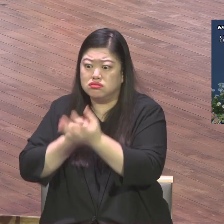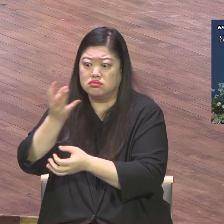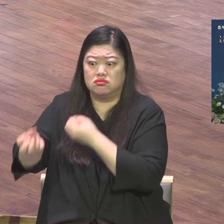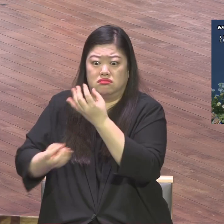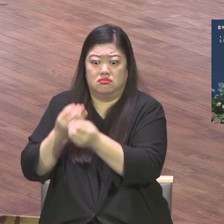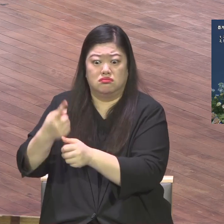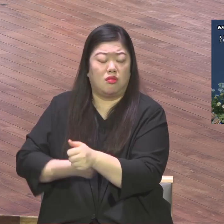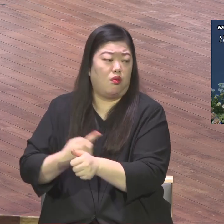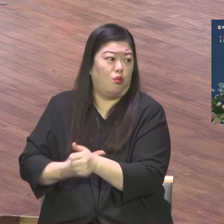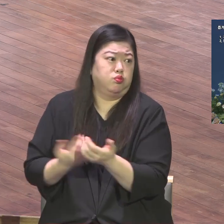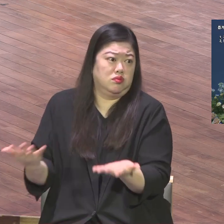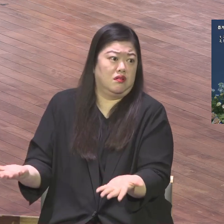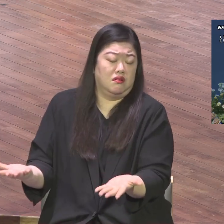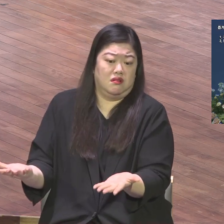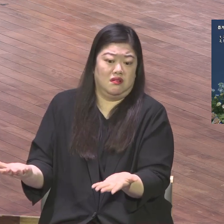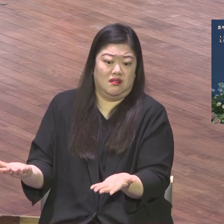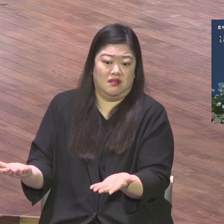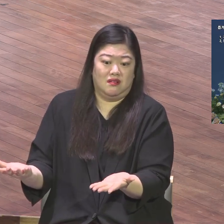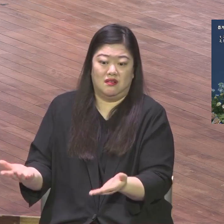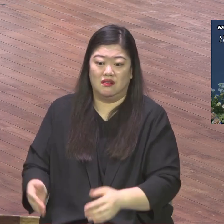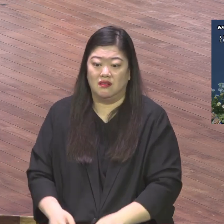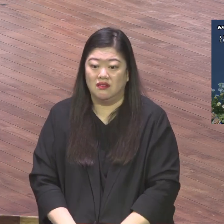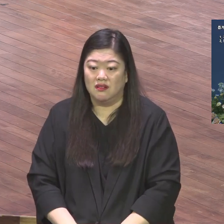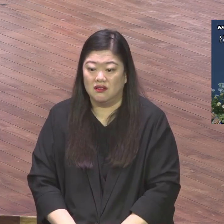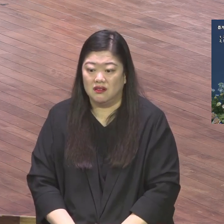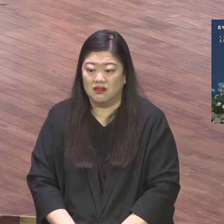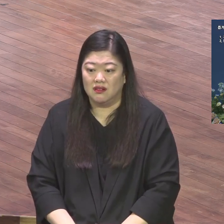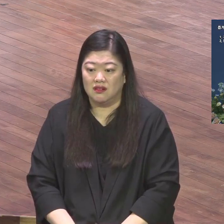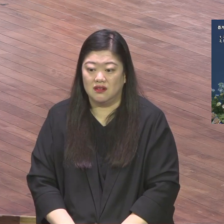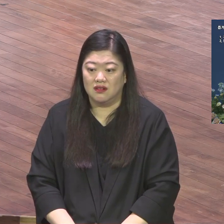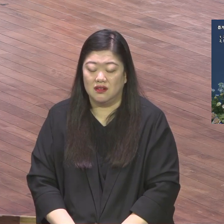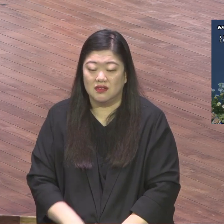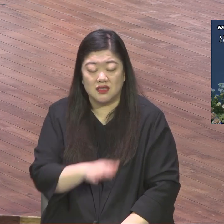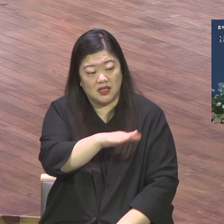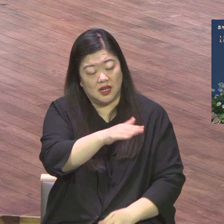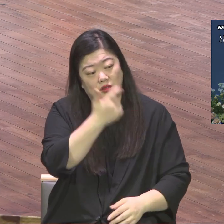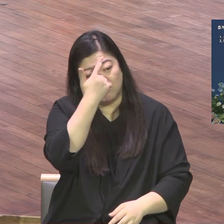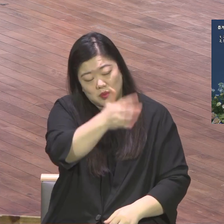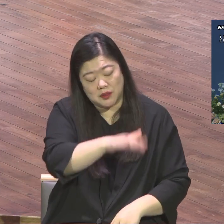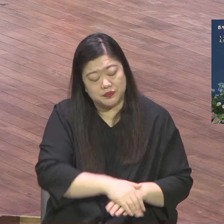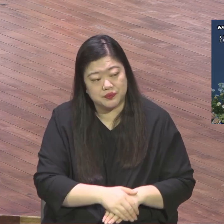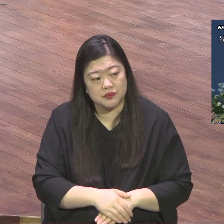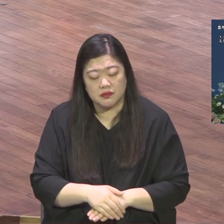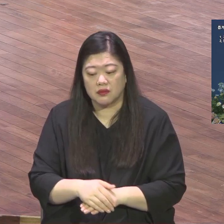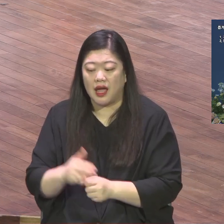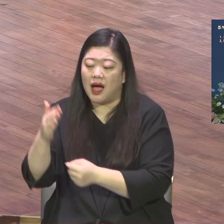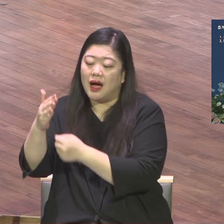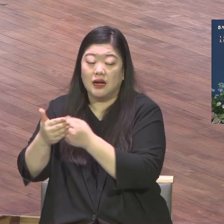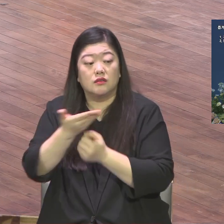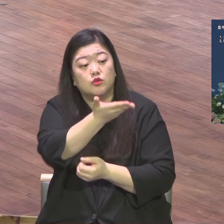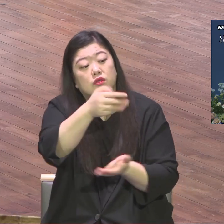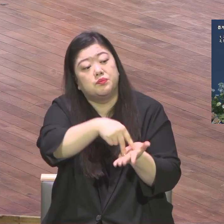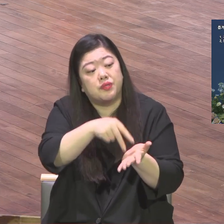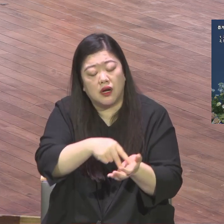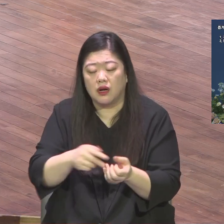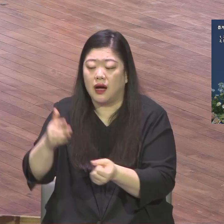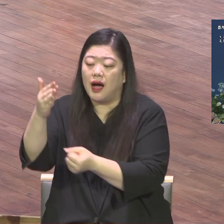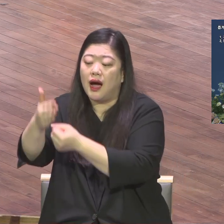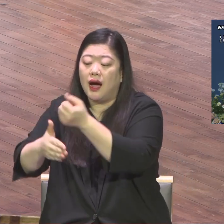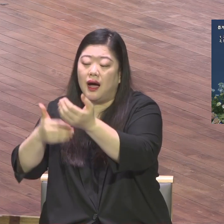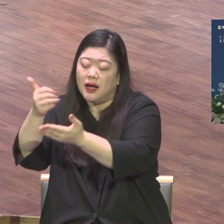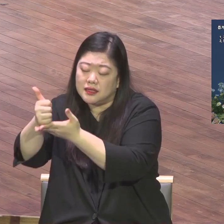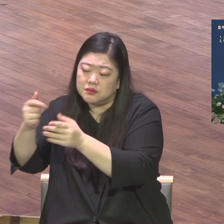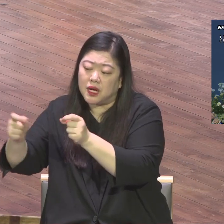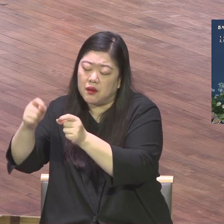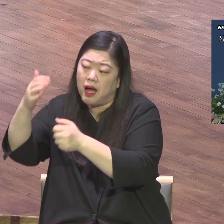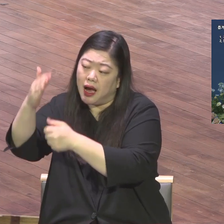삶을 강조했습니다. 하나님 앞에서 너희 말 듣는 것이 옳으냐, 하나님 말씀 듣는 것이 옳은가, 너희들 판단해봐.